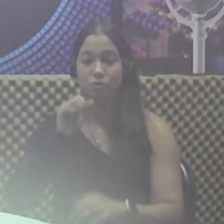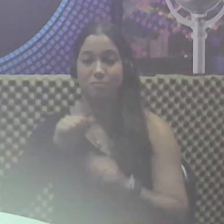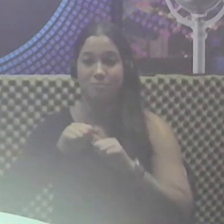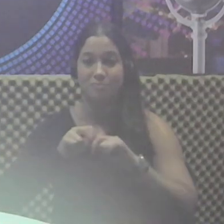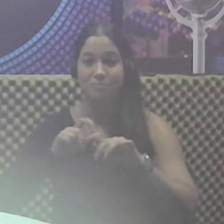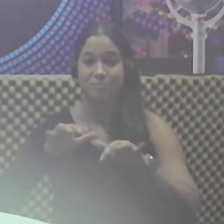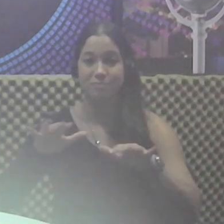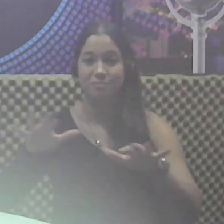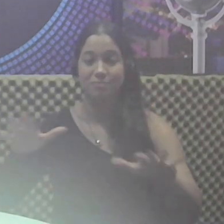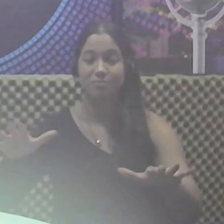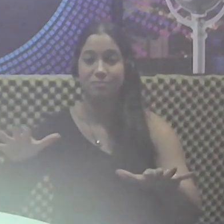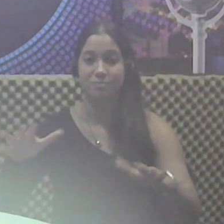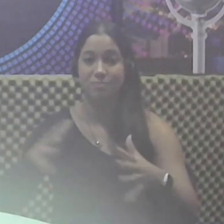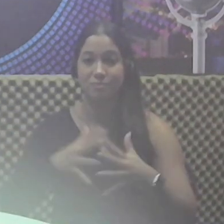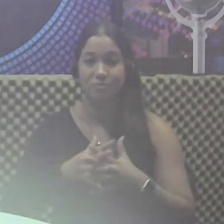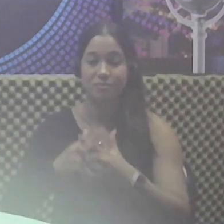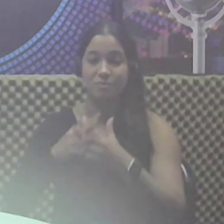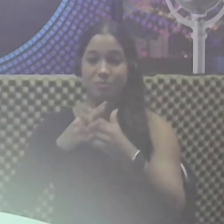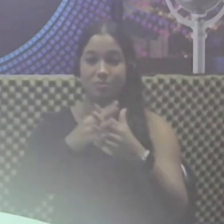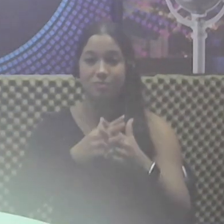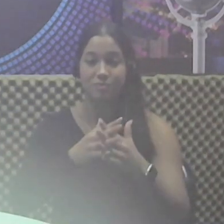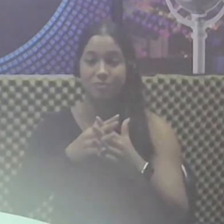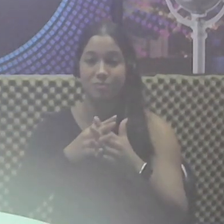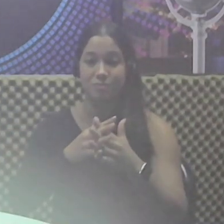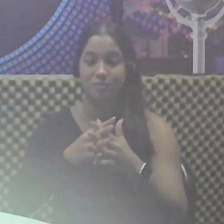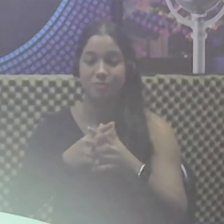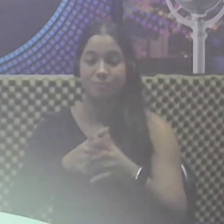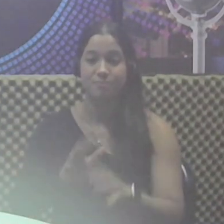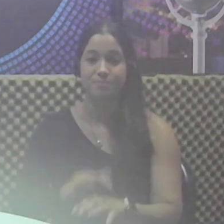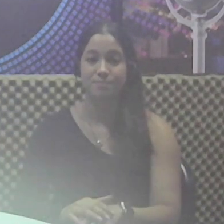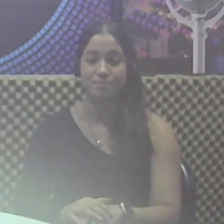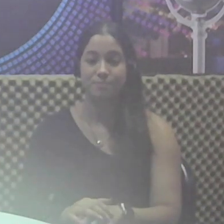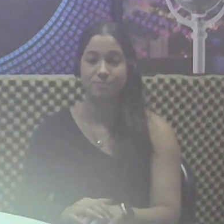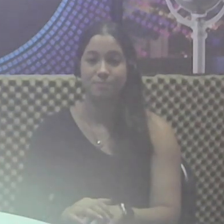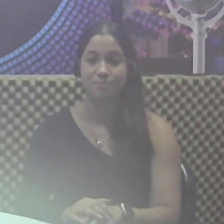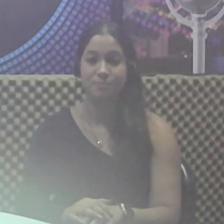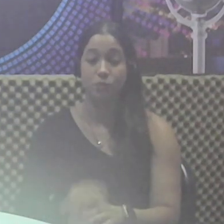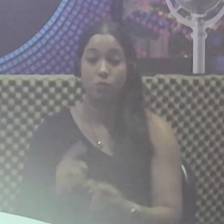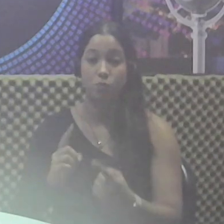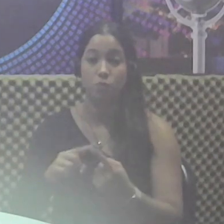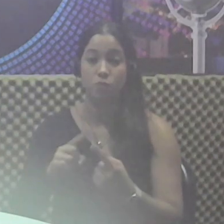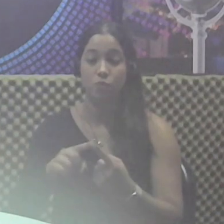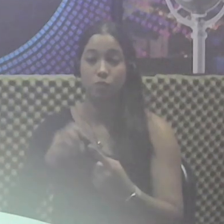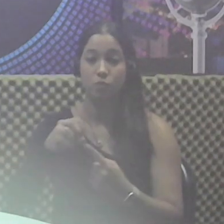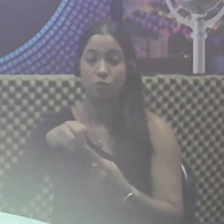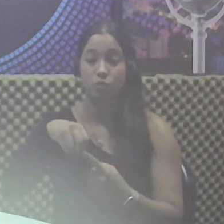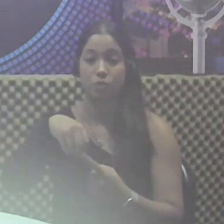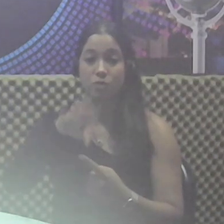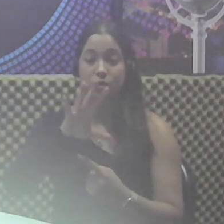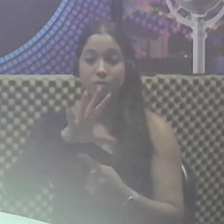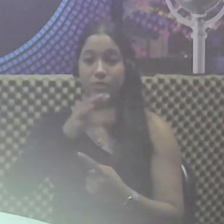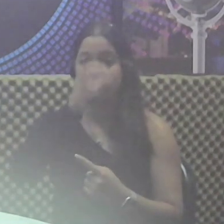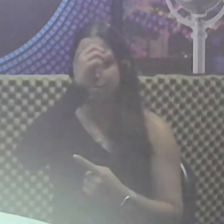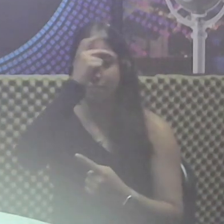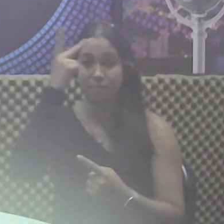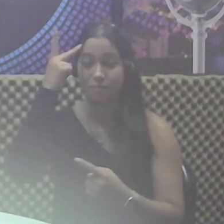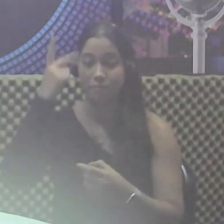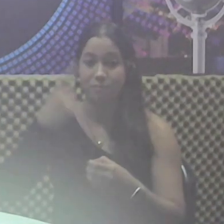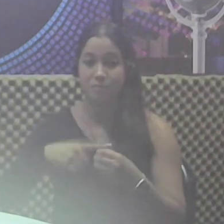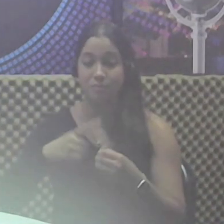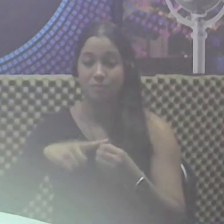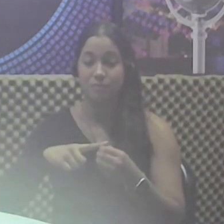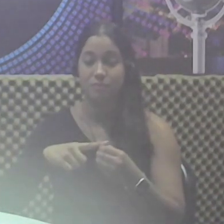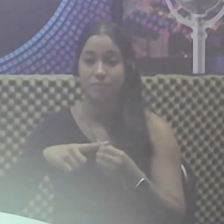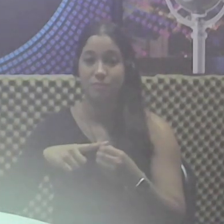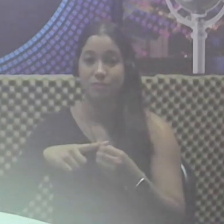distribuídas entre um caminhão e uma carreta. Um dos carregamentos será encaminhado para as prefeituras das cidades gaúchas